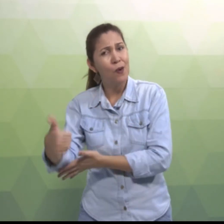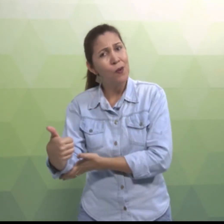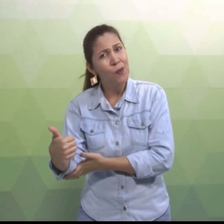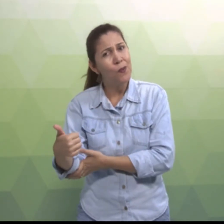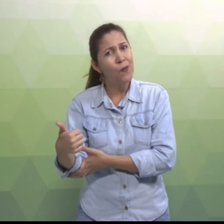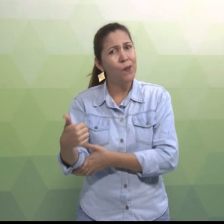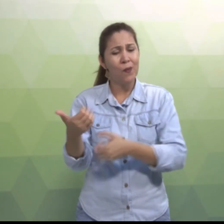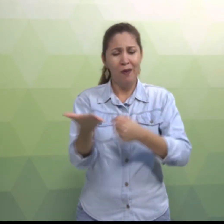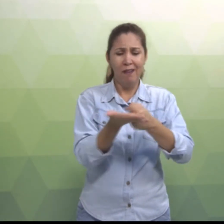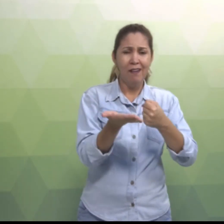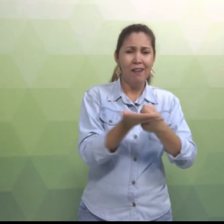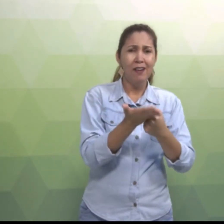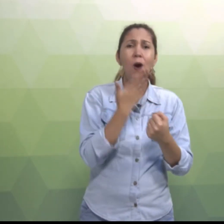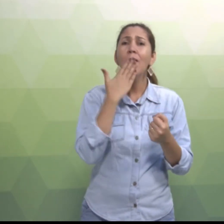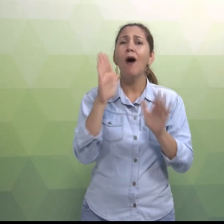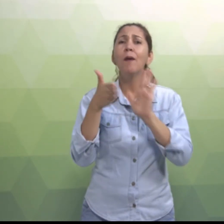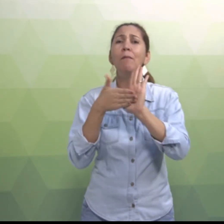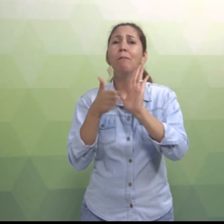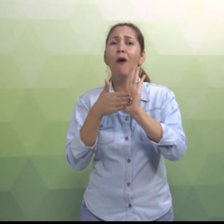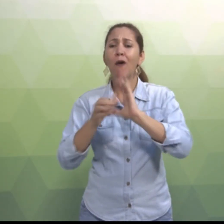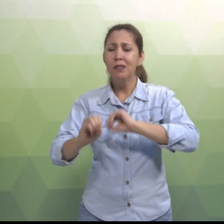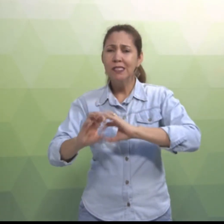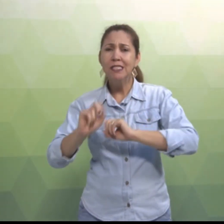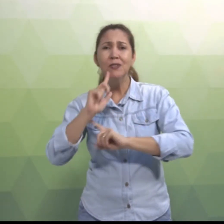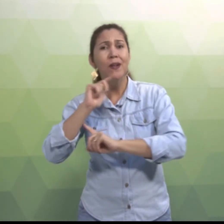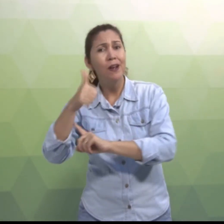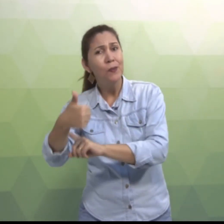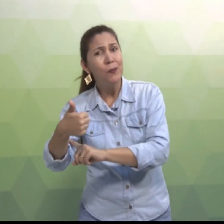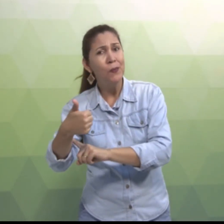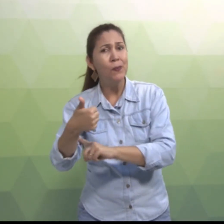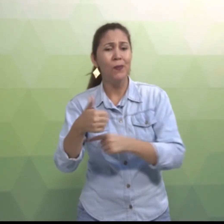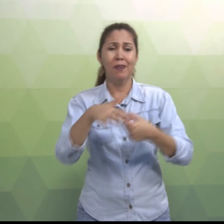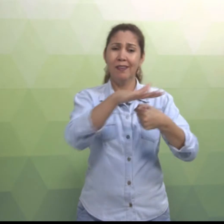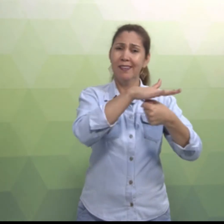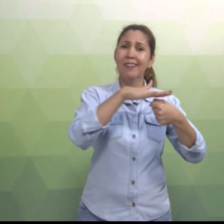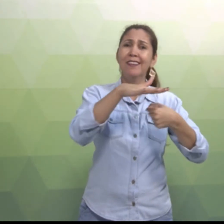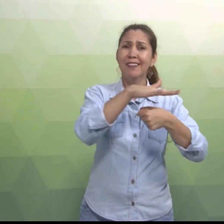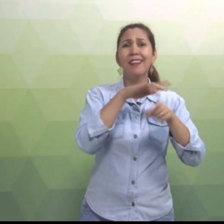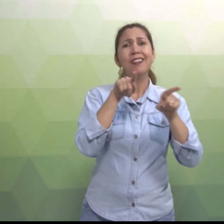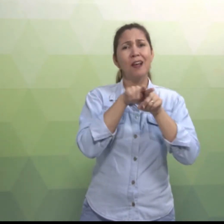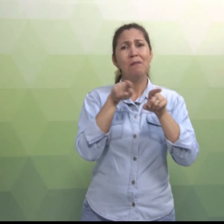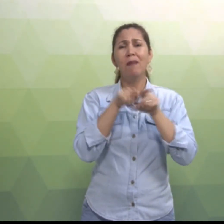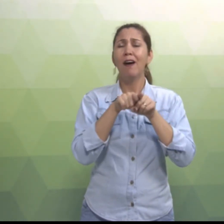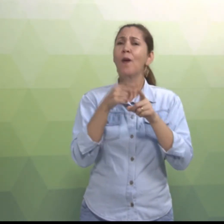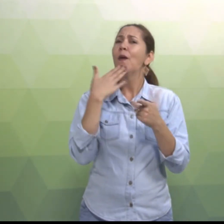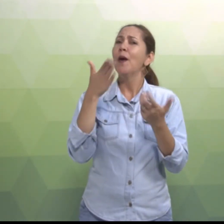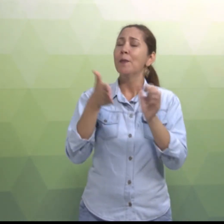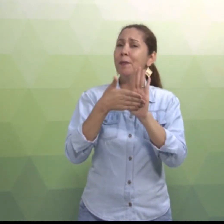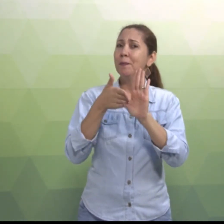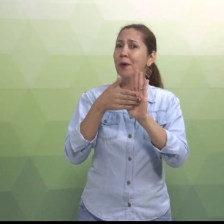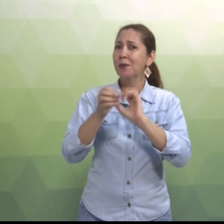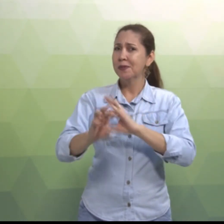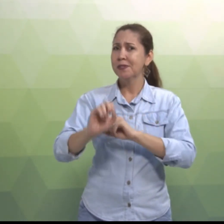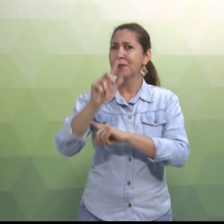para o ensino da L1. Mas qual a proposta curricular para o ensino do nível intermediário ou do